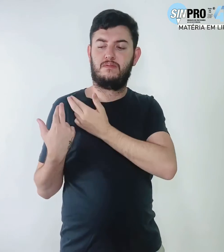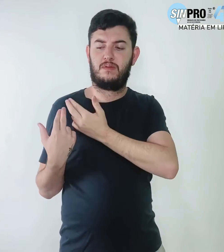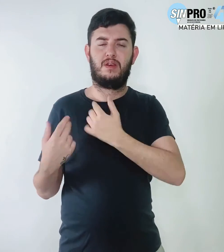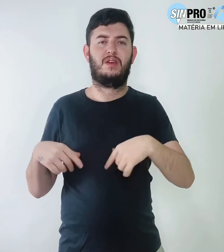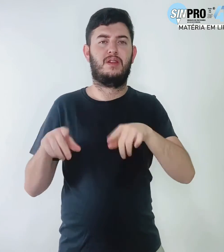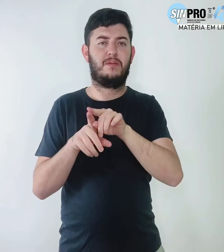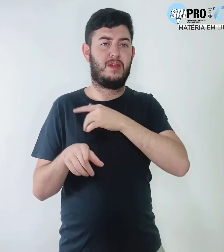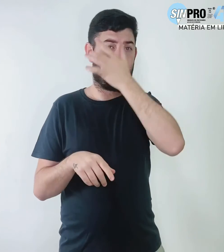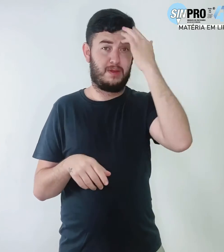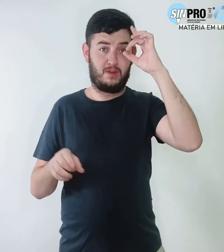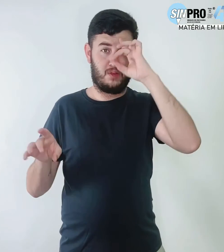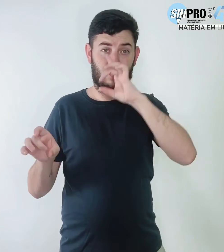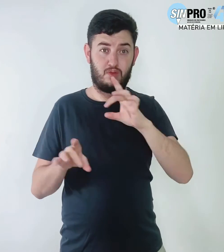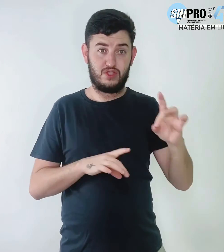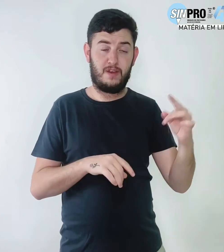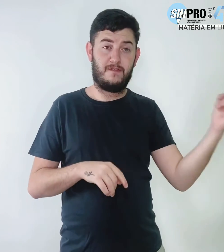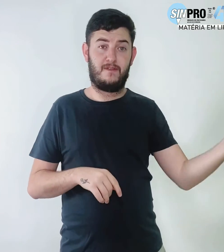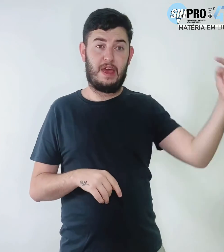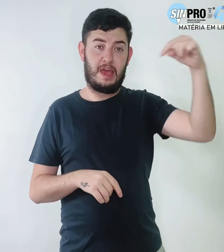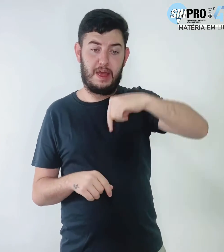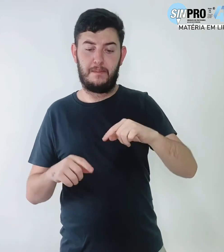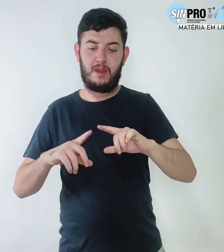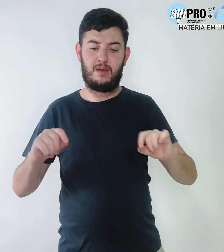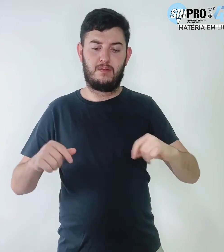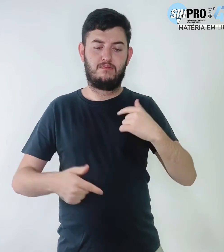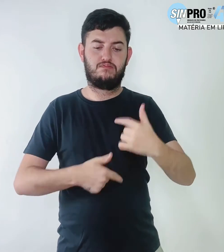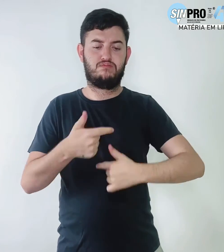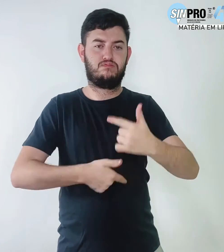e vem todos os dias trabalhar no plano piloto.